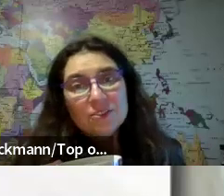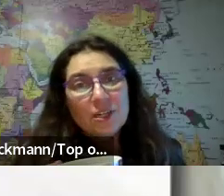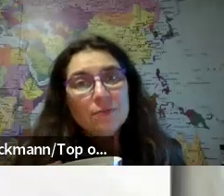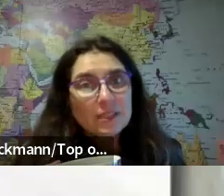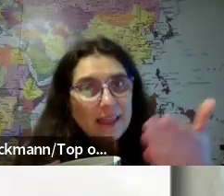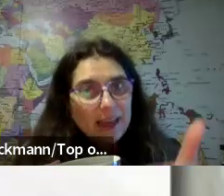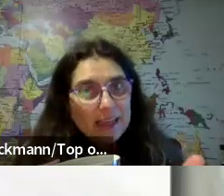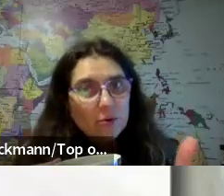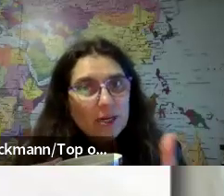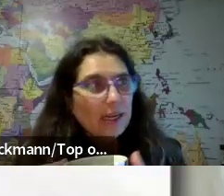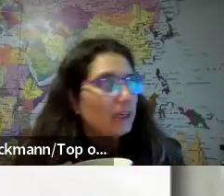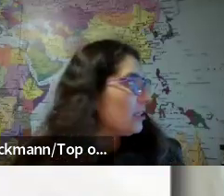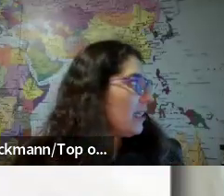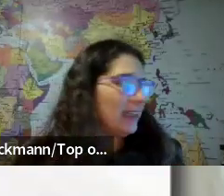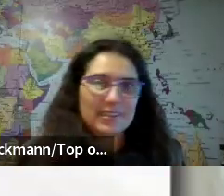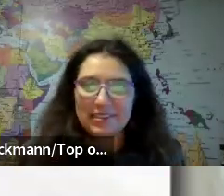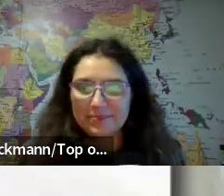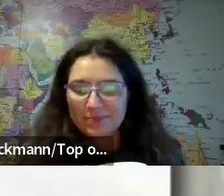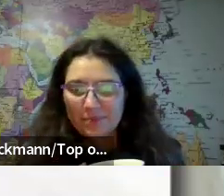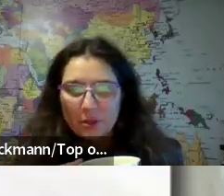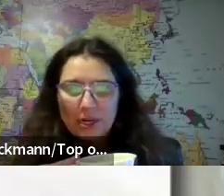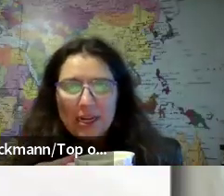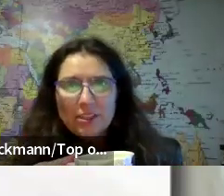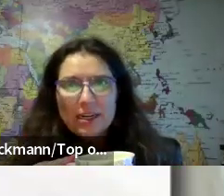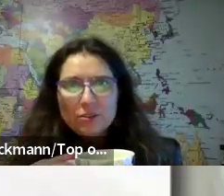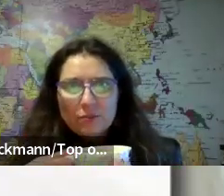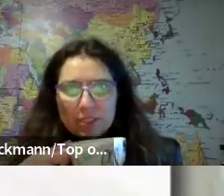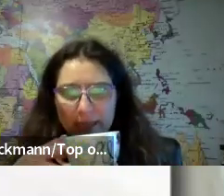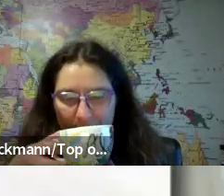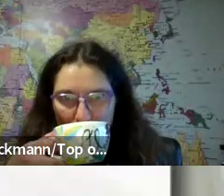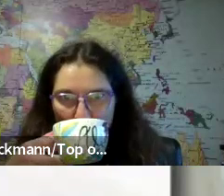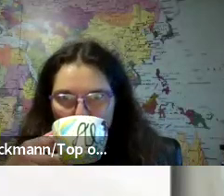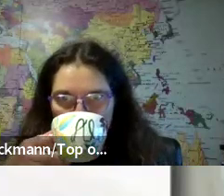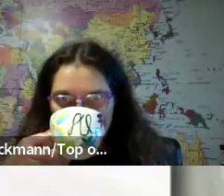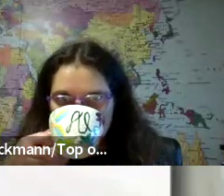Las razones fundadas ahí es una de las que tú señalaste, Cristian. ¿Cuál es Sí, la sí. otra razón fundada?